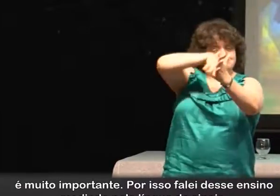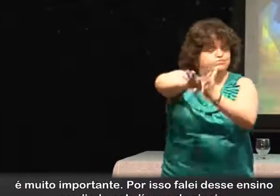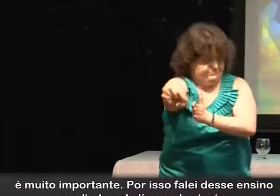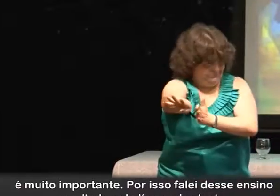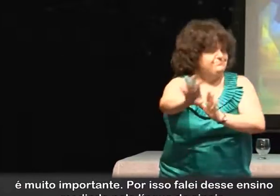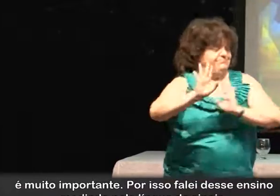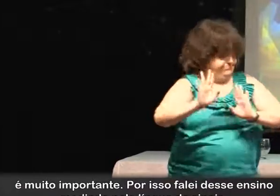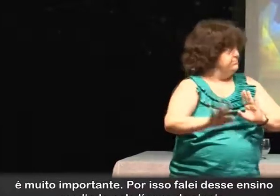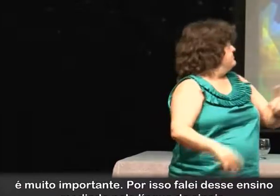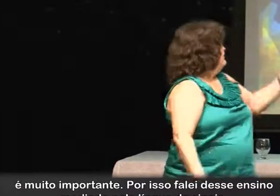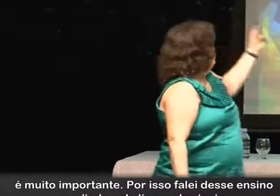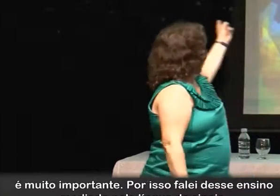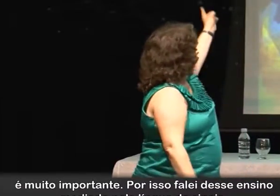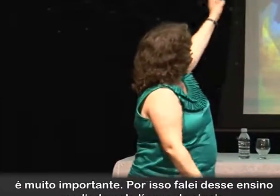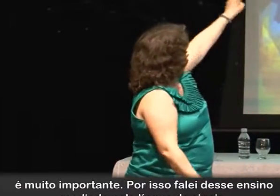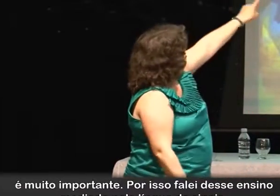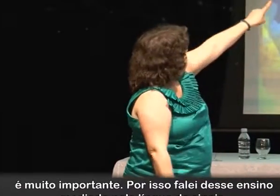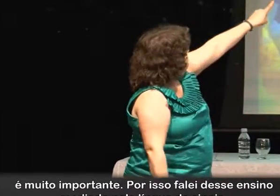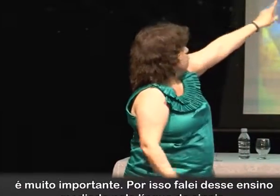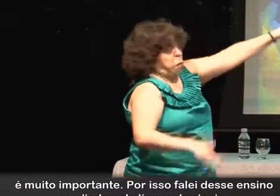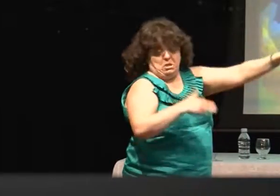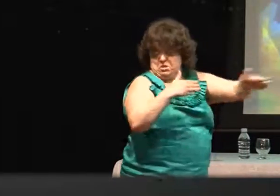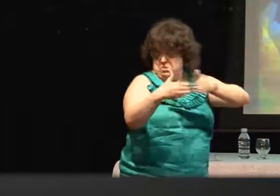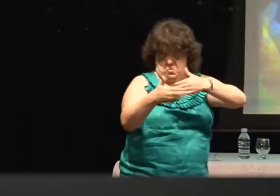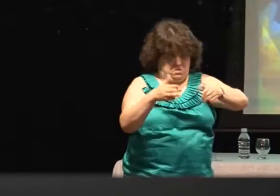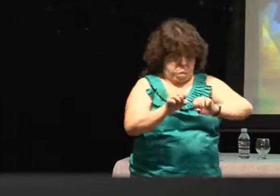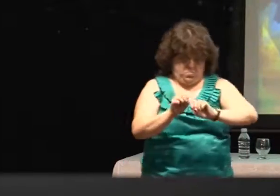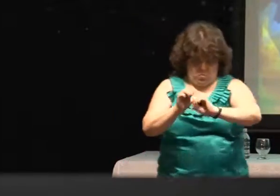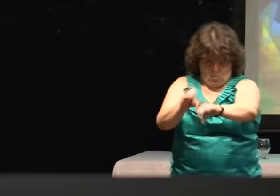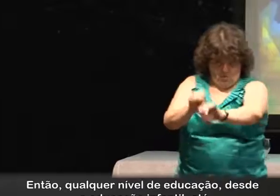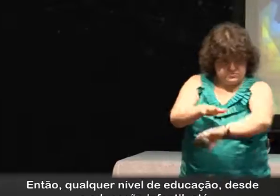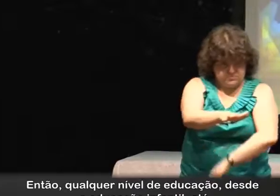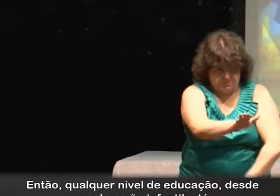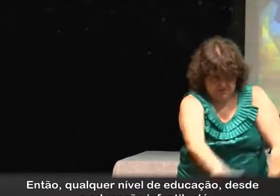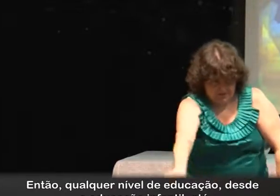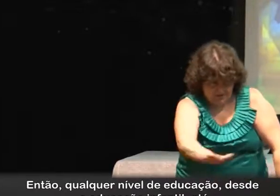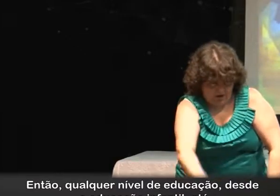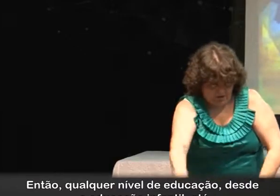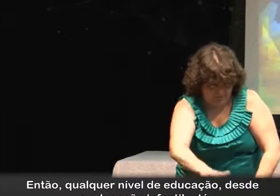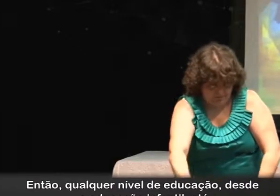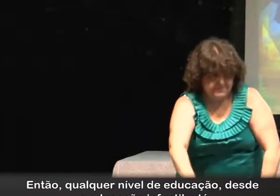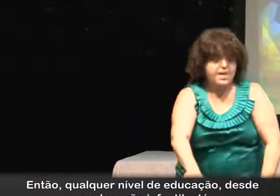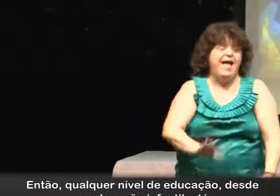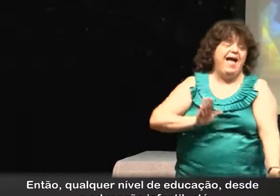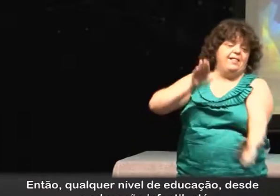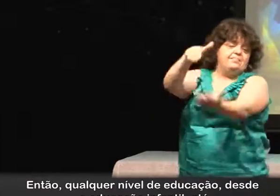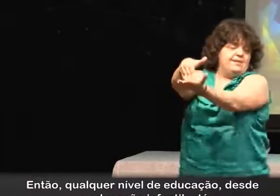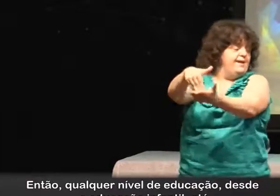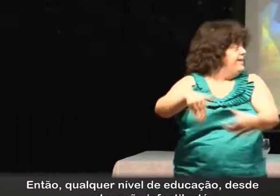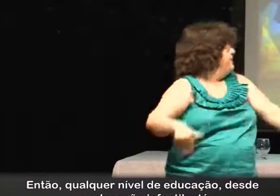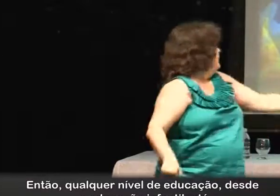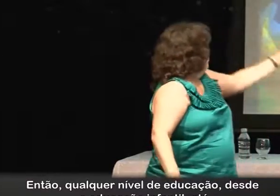desse ensino mediado pela língua de sinais, né? Então, qualquer nível de educação, desde a